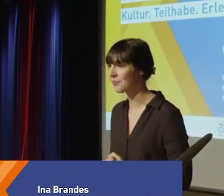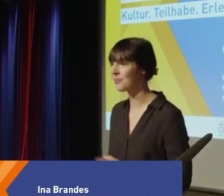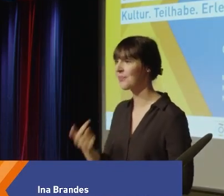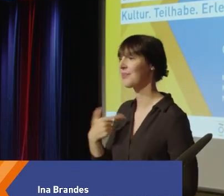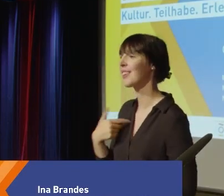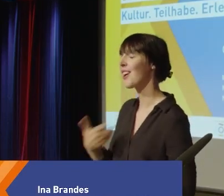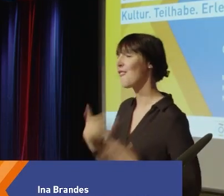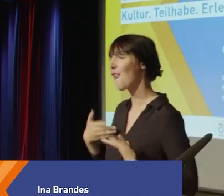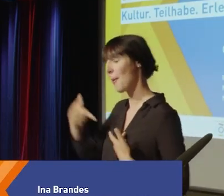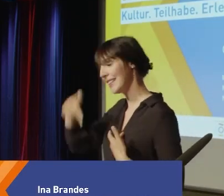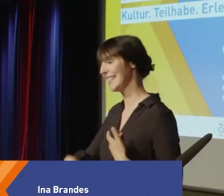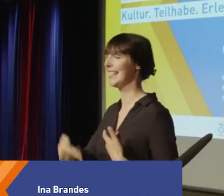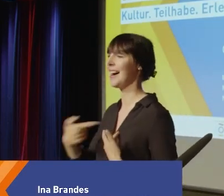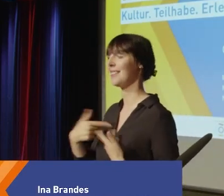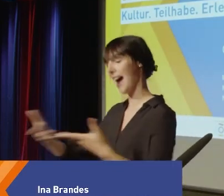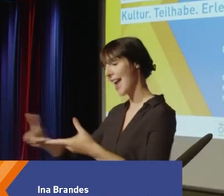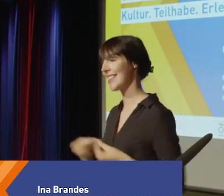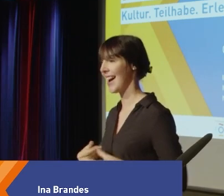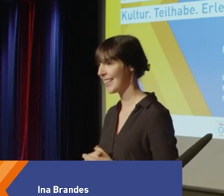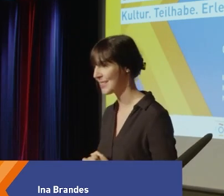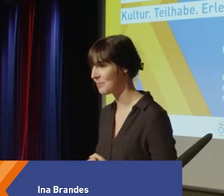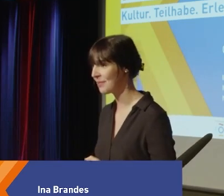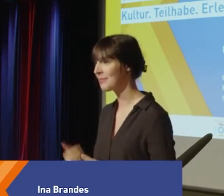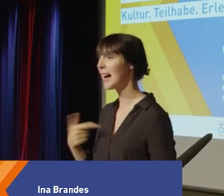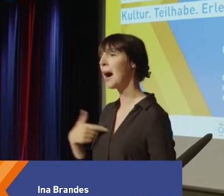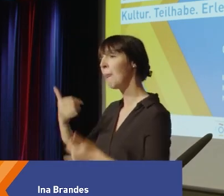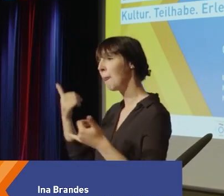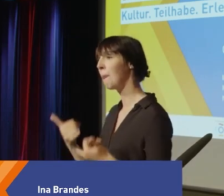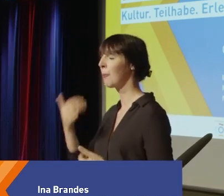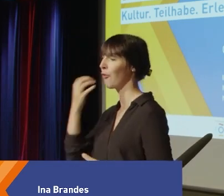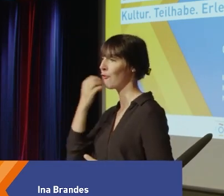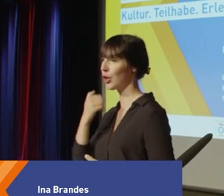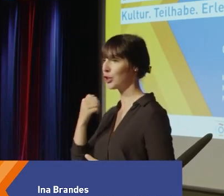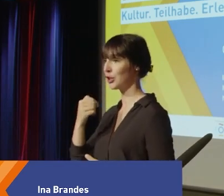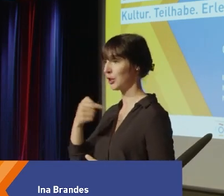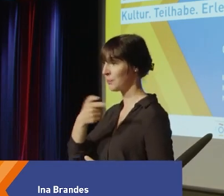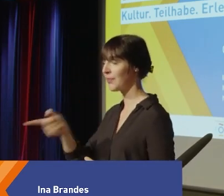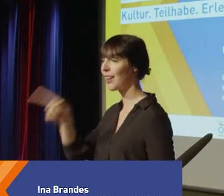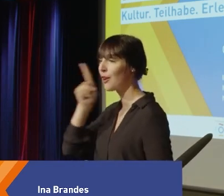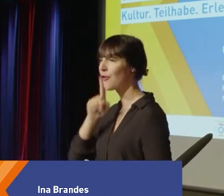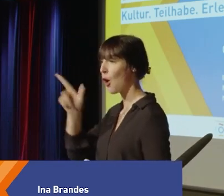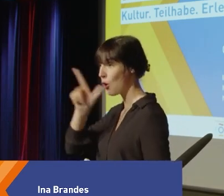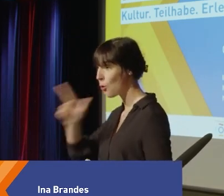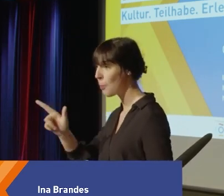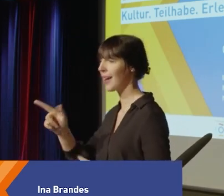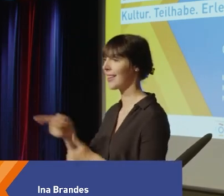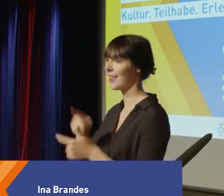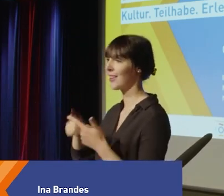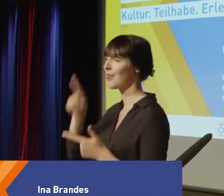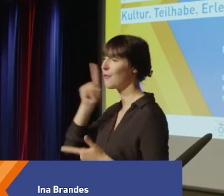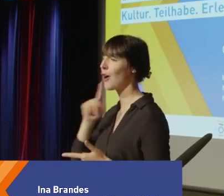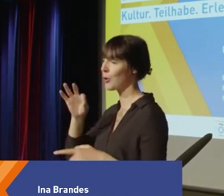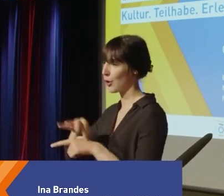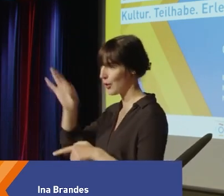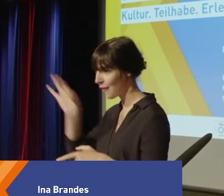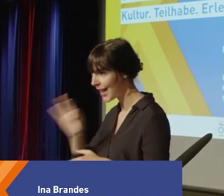dürfen in diesem wunderbaren Haus. Ich möchte zunächst mal die Gelegenheit nutzen, um mich bei Ihnen, liebe Frau Luhrberg, bei Ihnen, liebe Frau Dr. Franz und auch bei